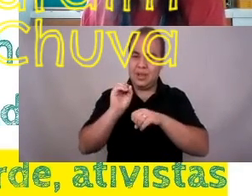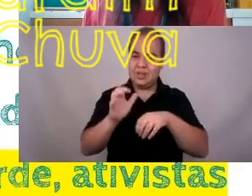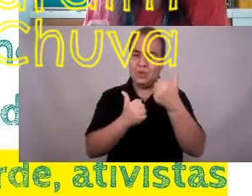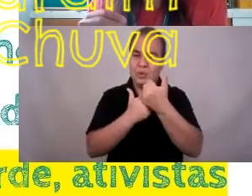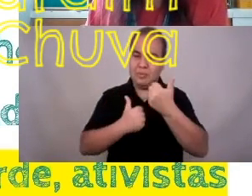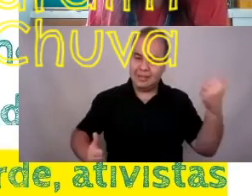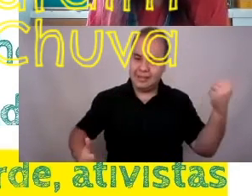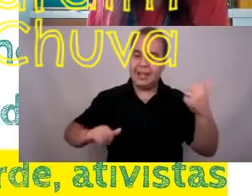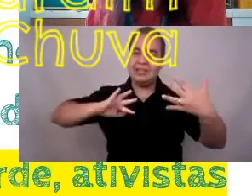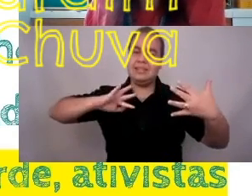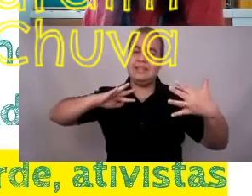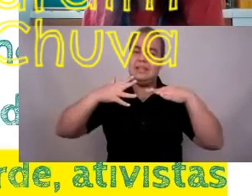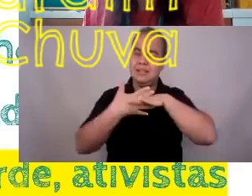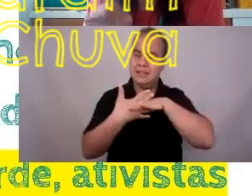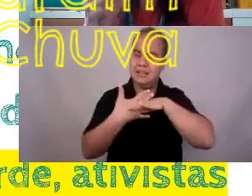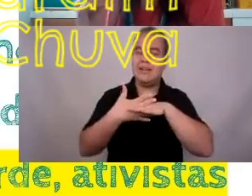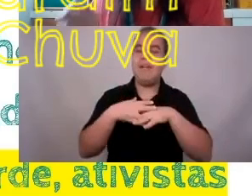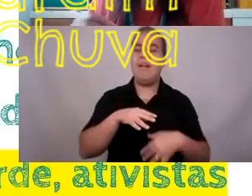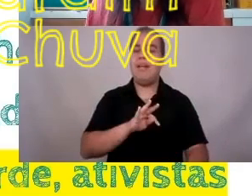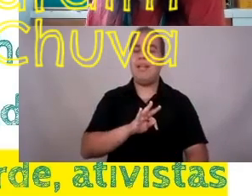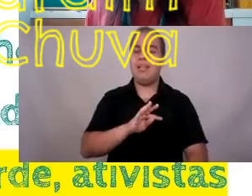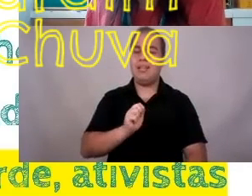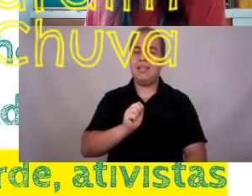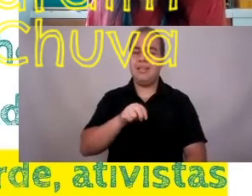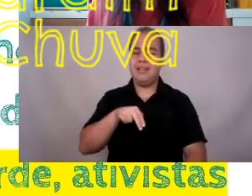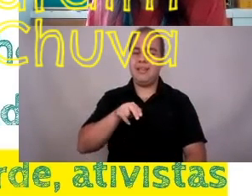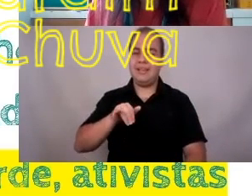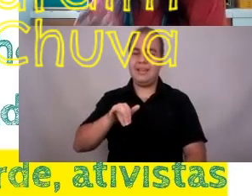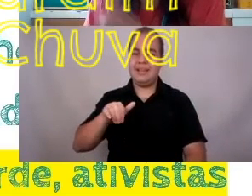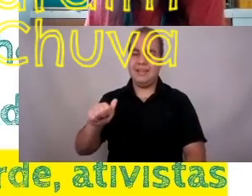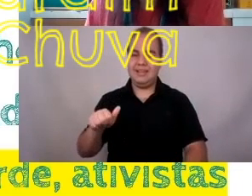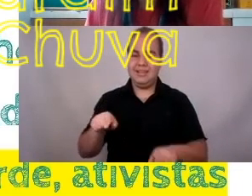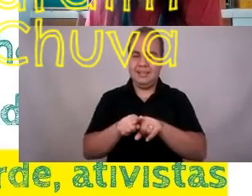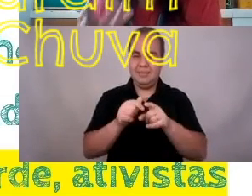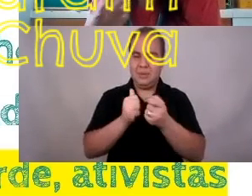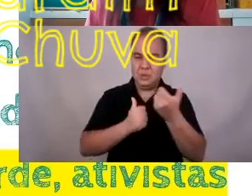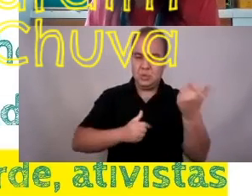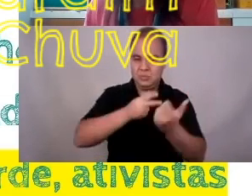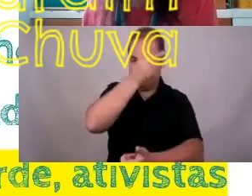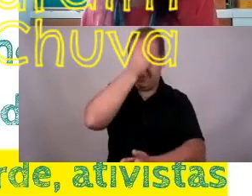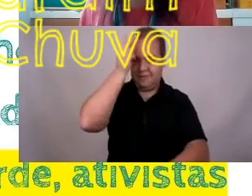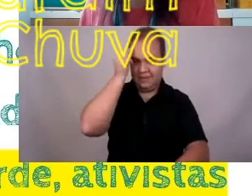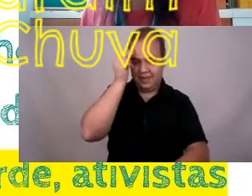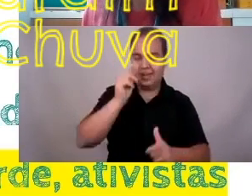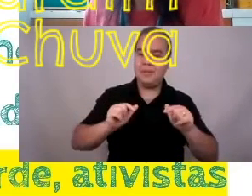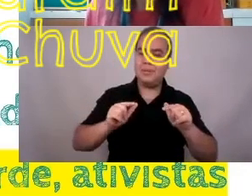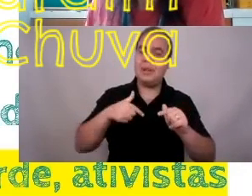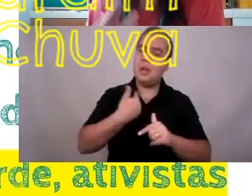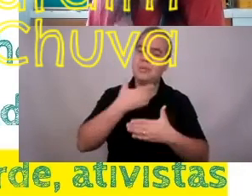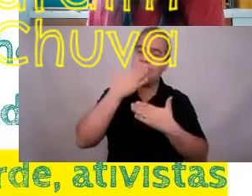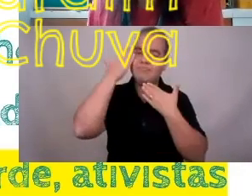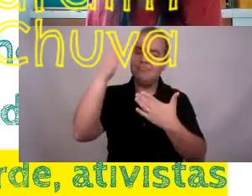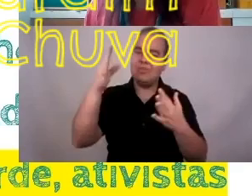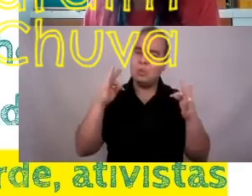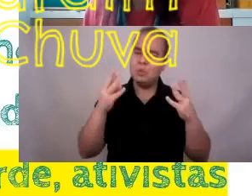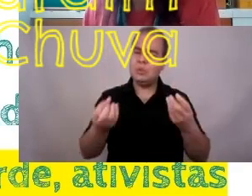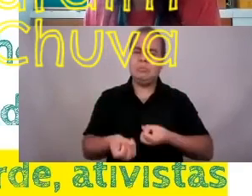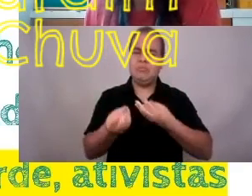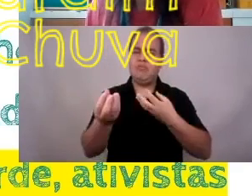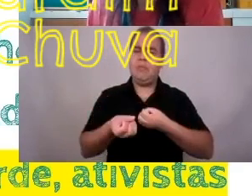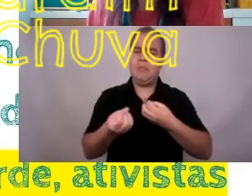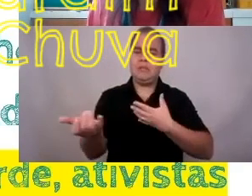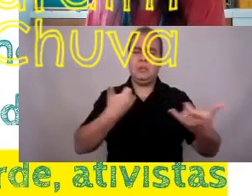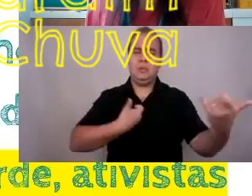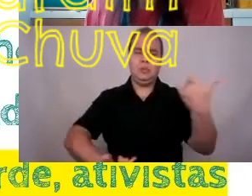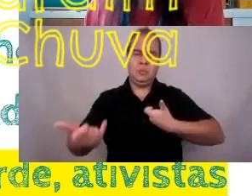cidadania, na Tânia Perfeito Jardim, que também foi fundamental para esse processo acontecer, e a gente está recebendo toda essa informação, todo